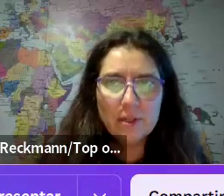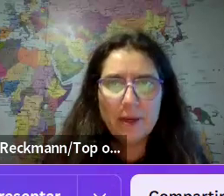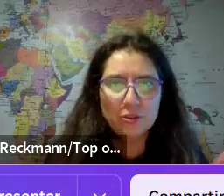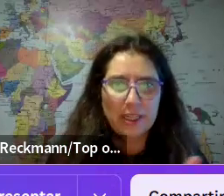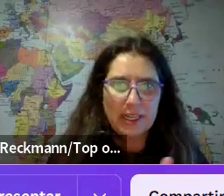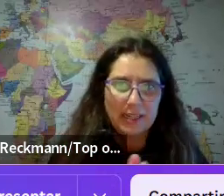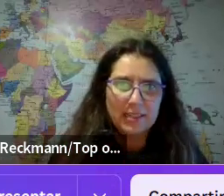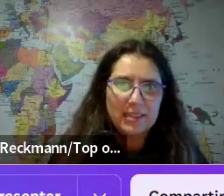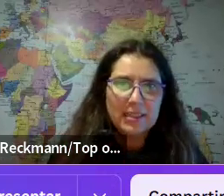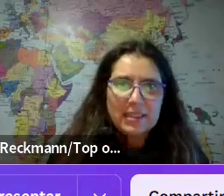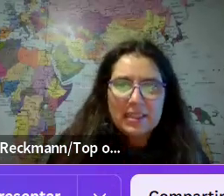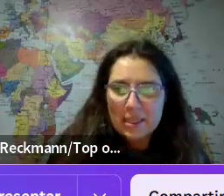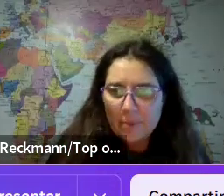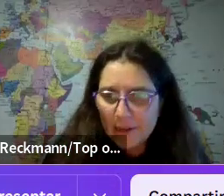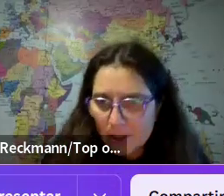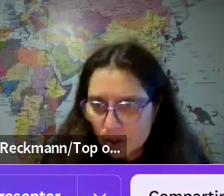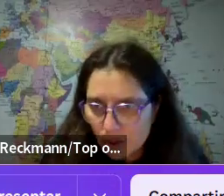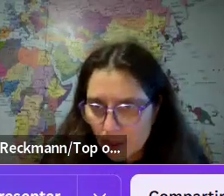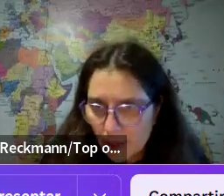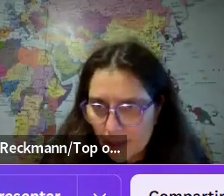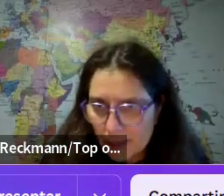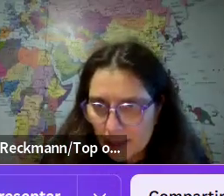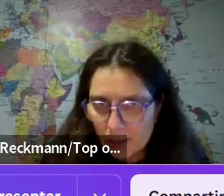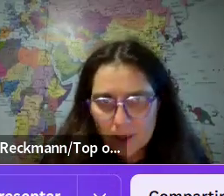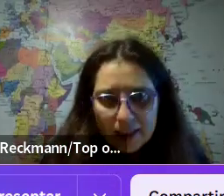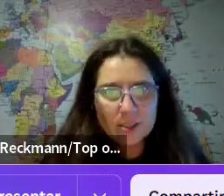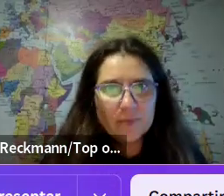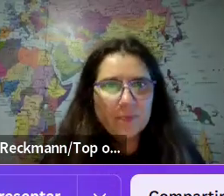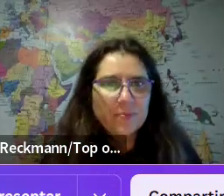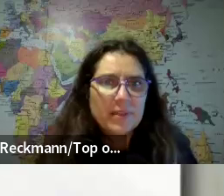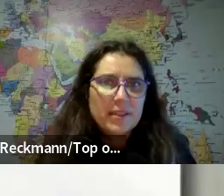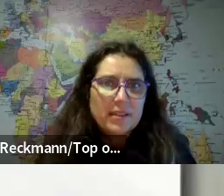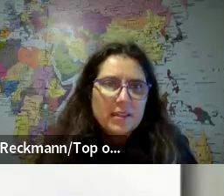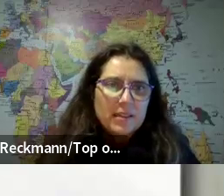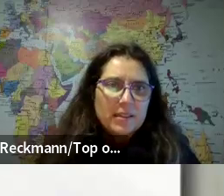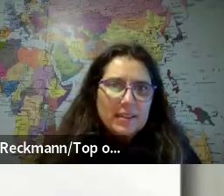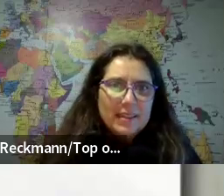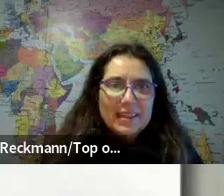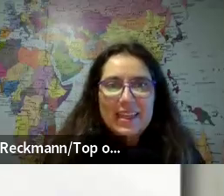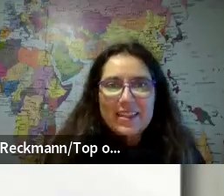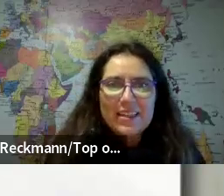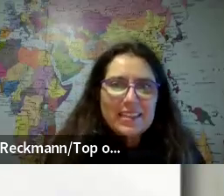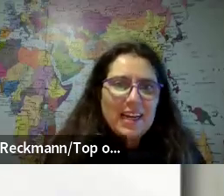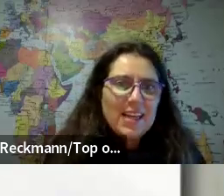un repaso general. Y para eso vamos a partir recordando. ¿Qué establece la